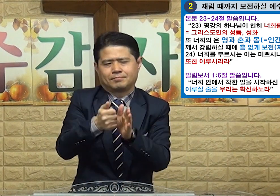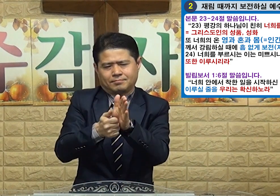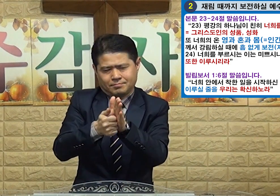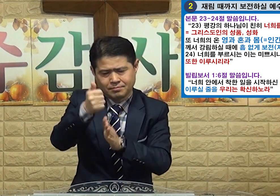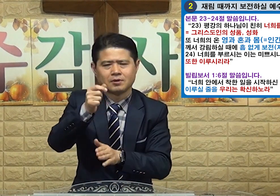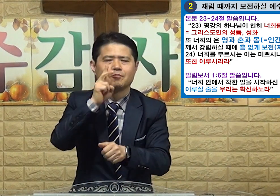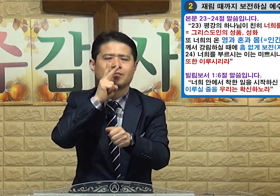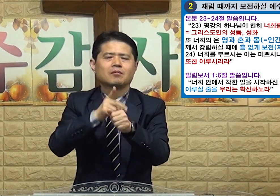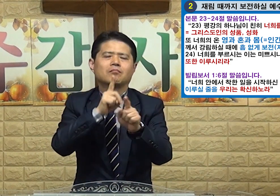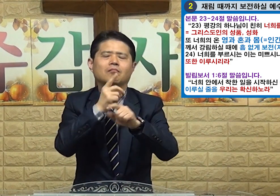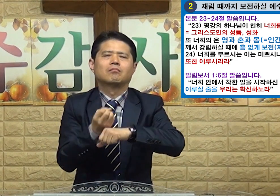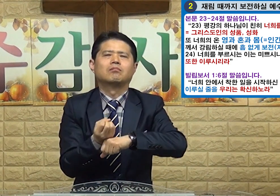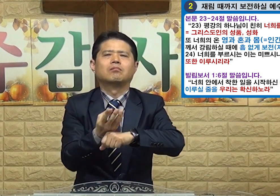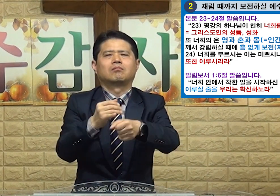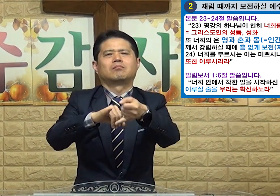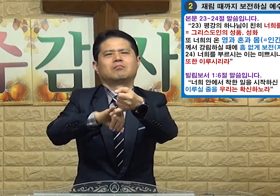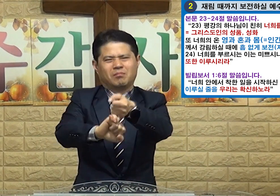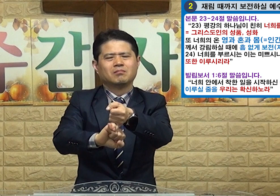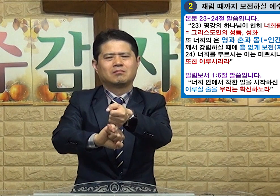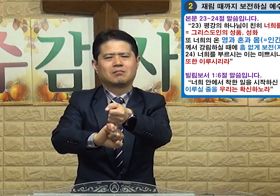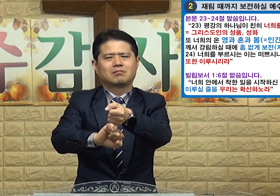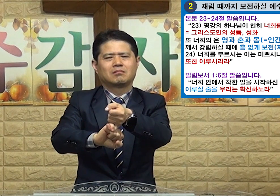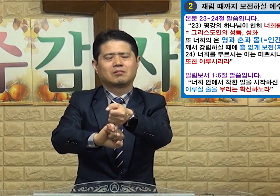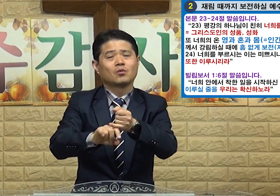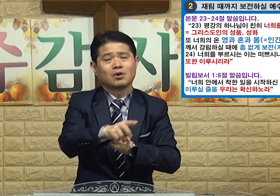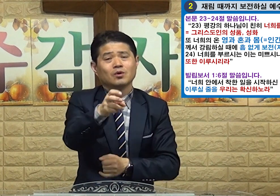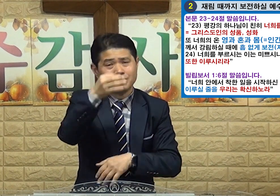순전하게 깨끗하여지기를 원한다라고 하신 것입니다.